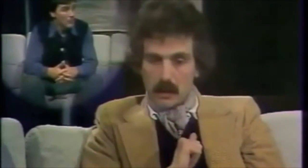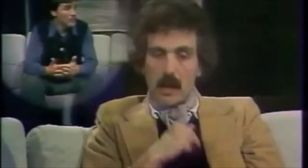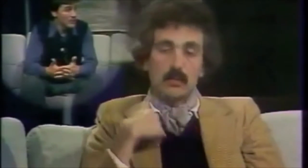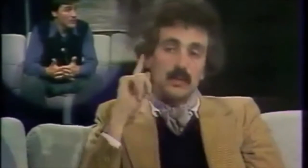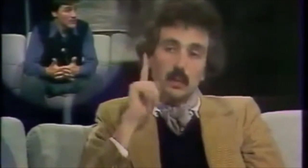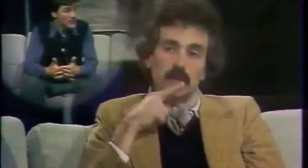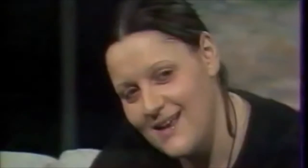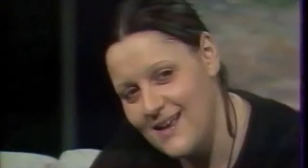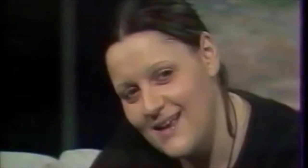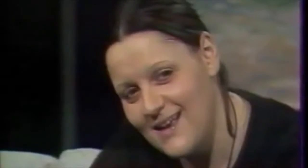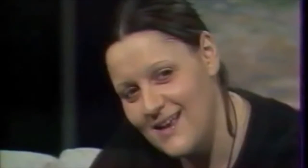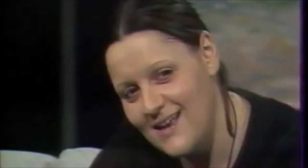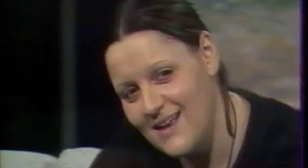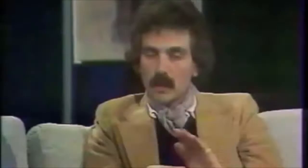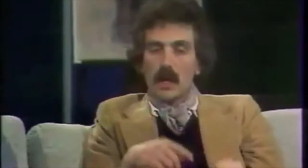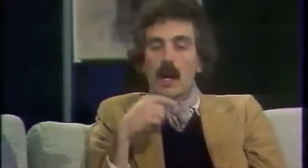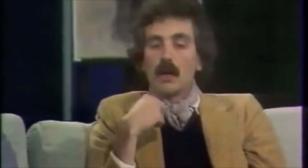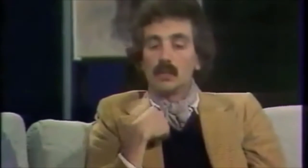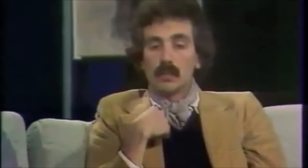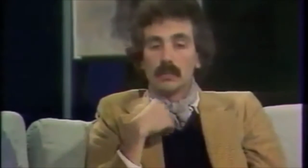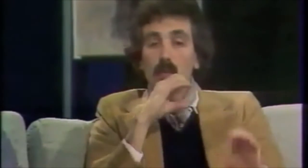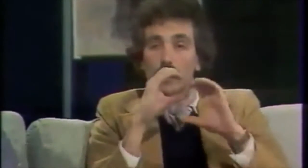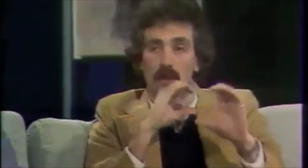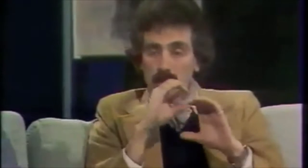j'ai grandi sur profond.